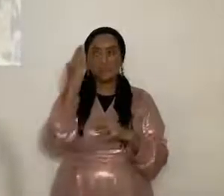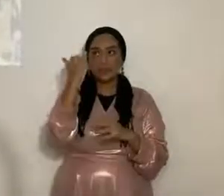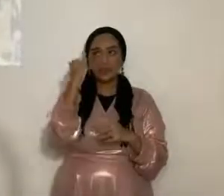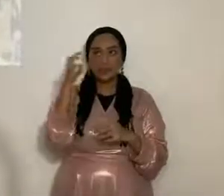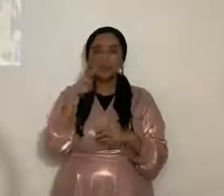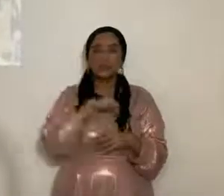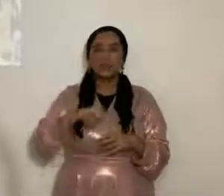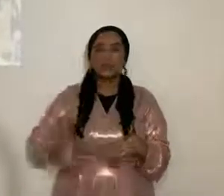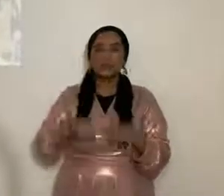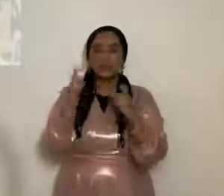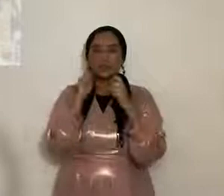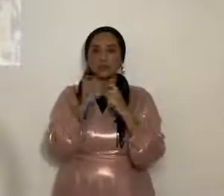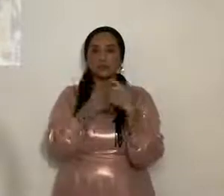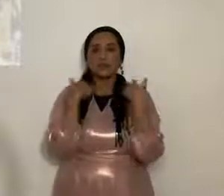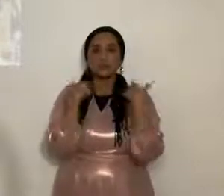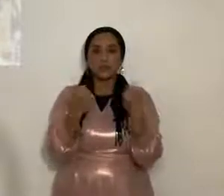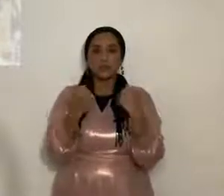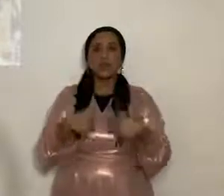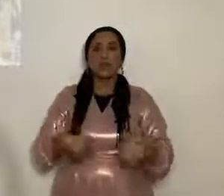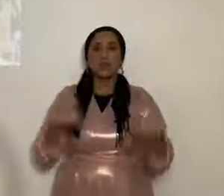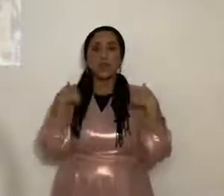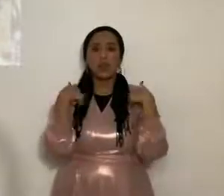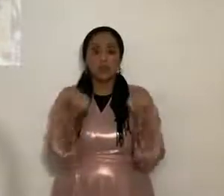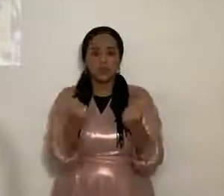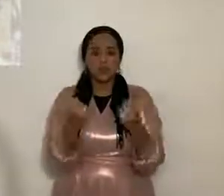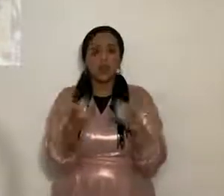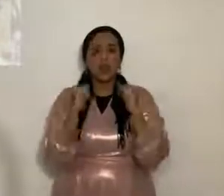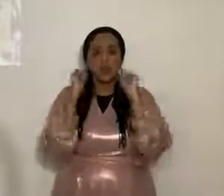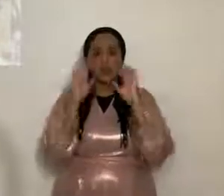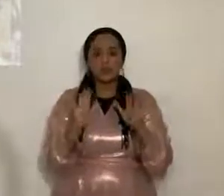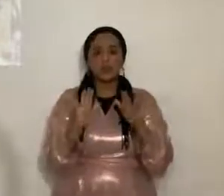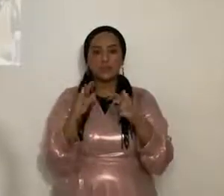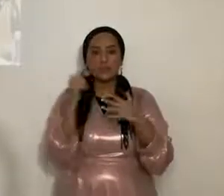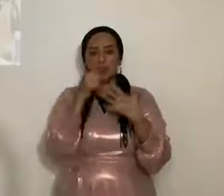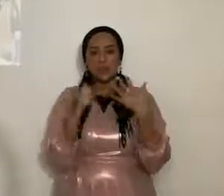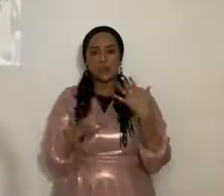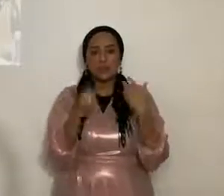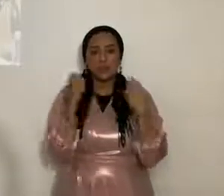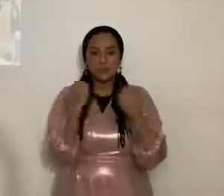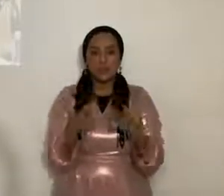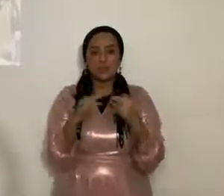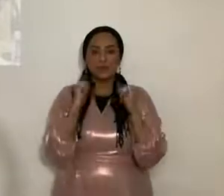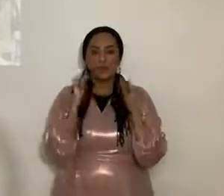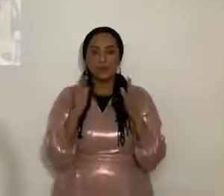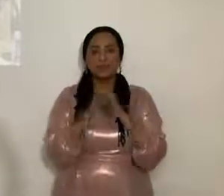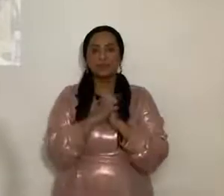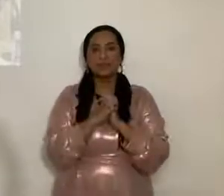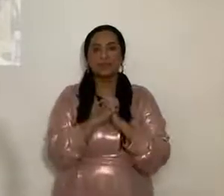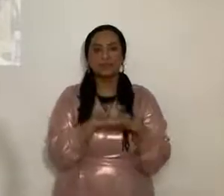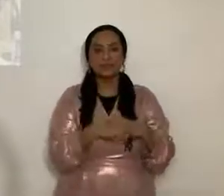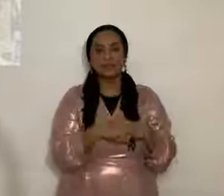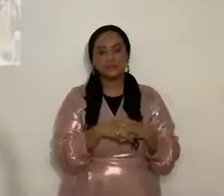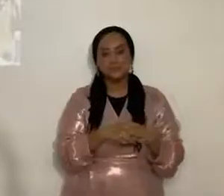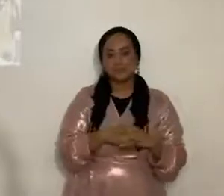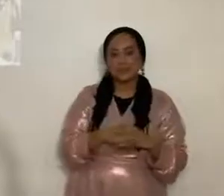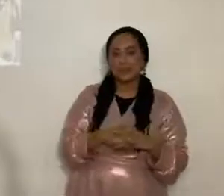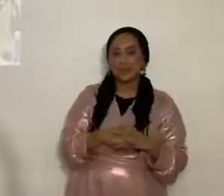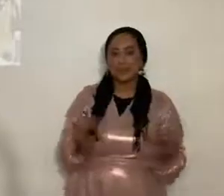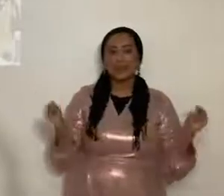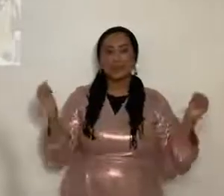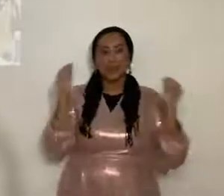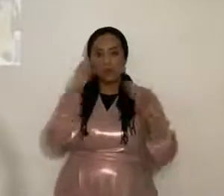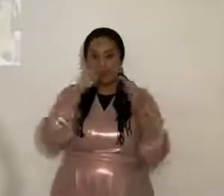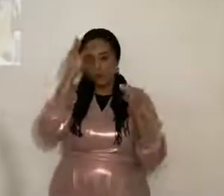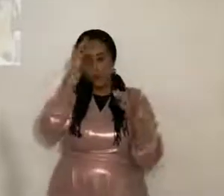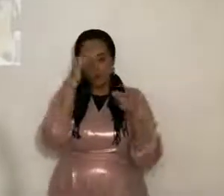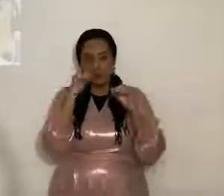nos da fuerza, salud, bendición. Cantidad de bendiciones, más de las que nos damos cuenta. La verdad del Eterno nos